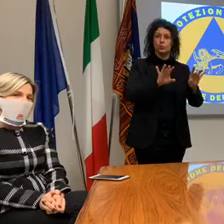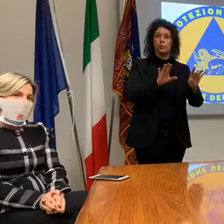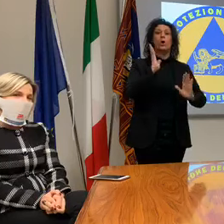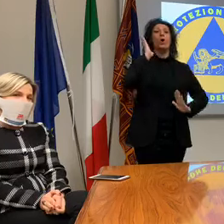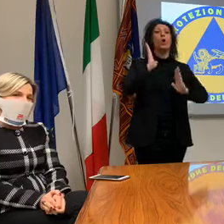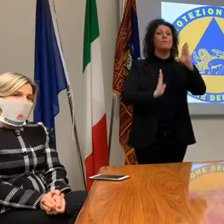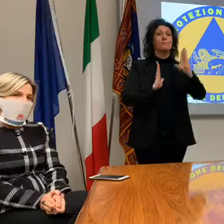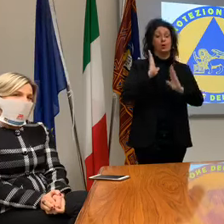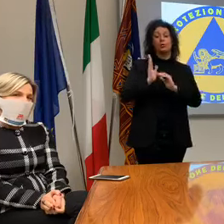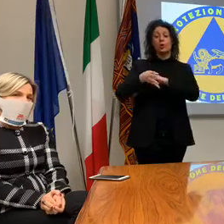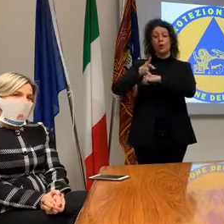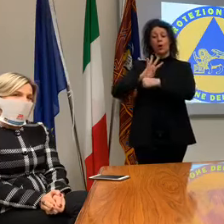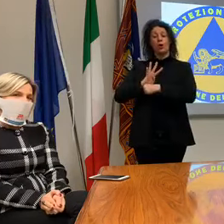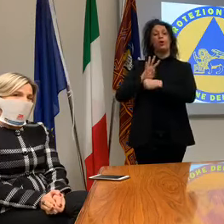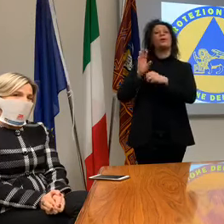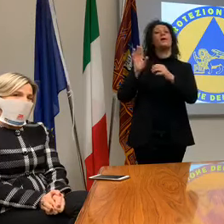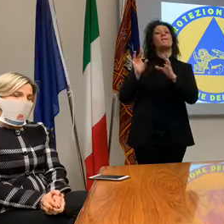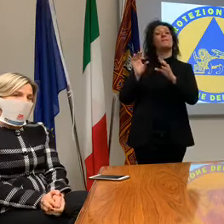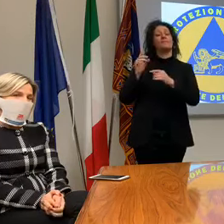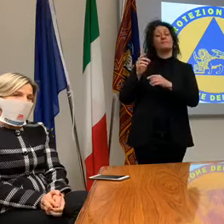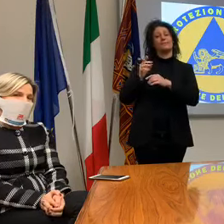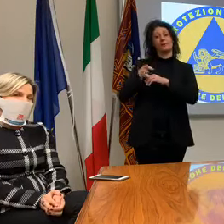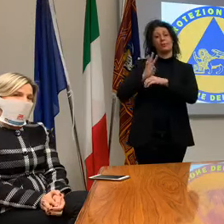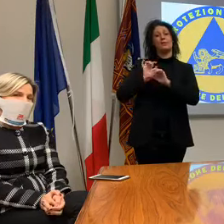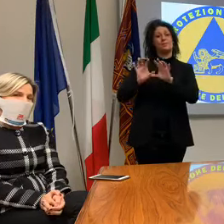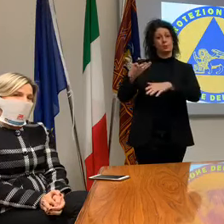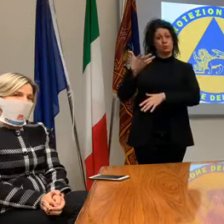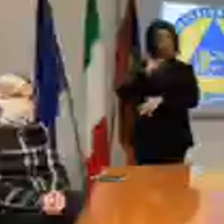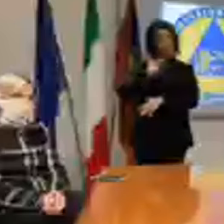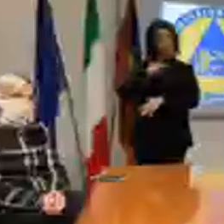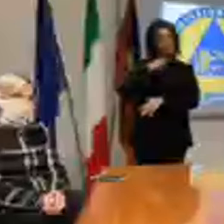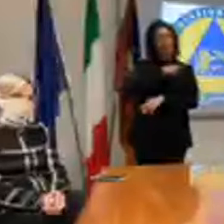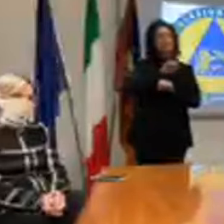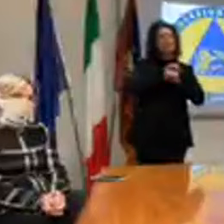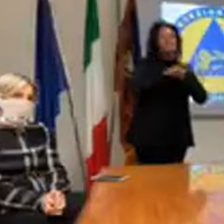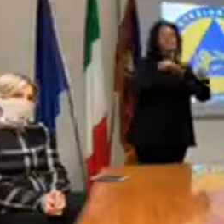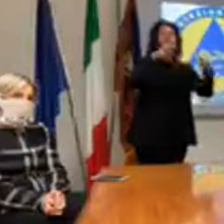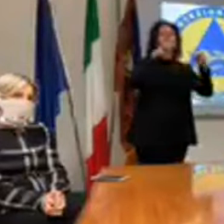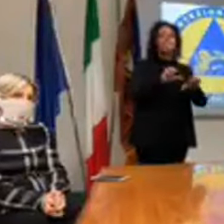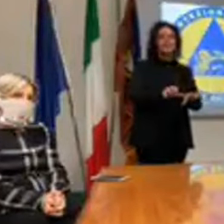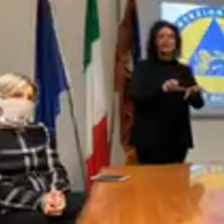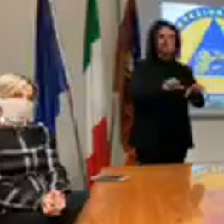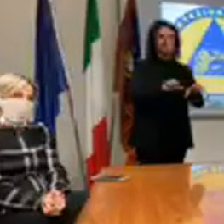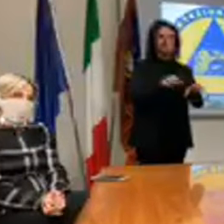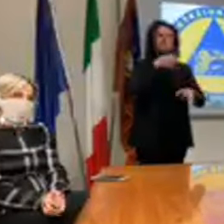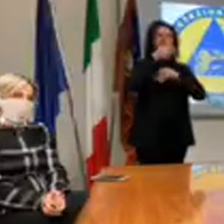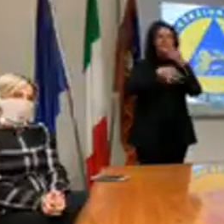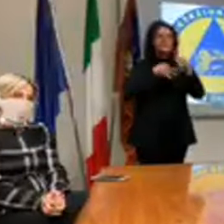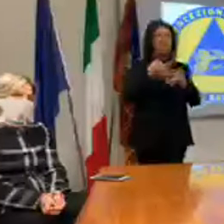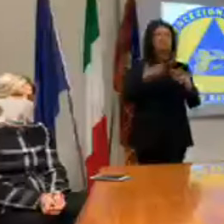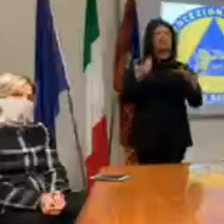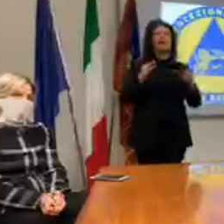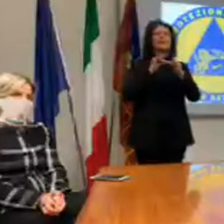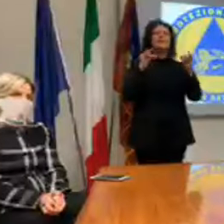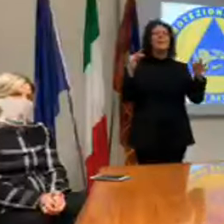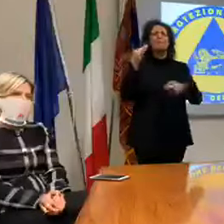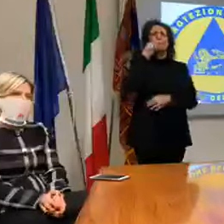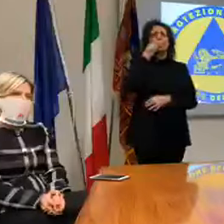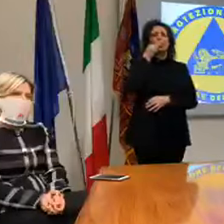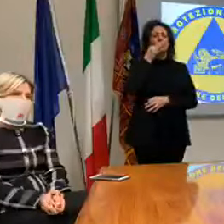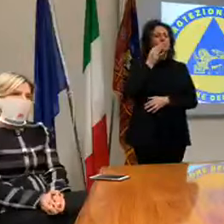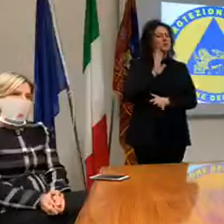partita dei tamponi, stanno da fare tamponi anche gli asintomatici, scrive un telespettatore nel momento in cui...